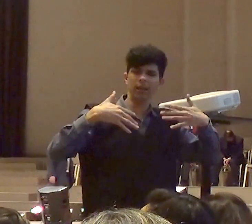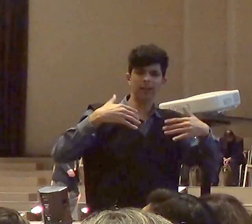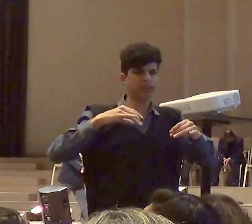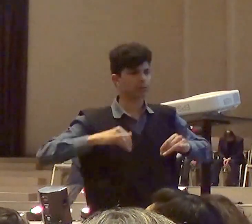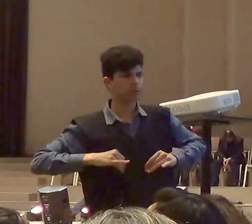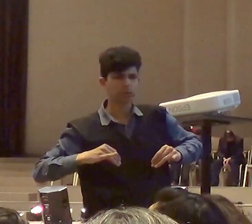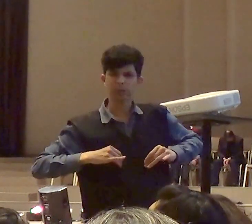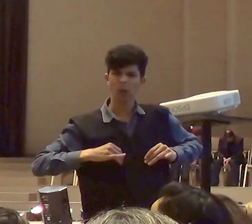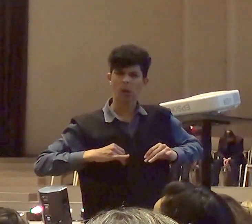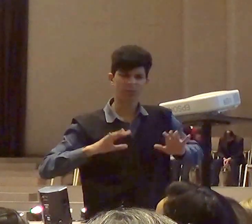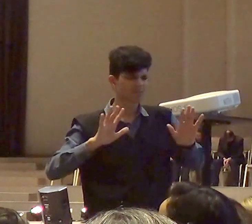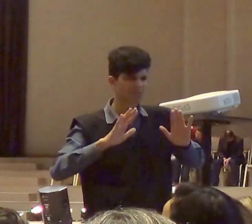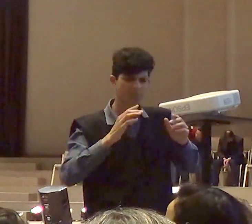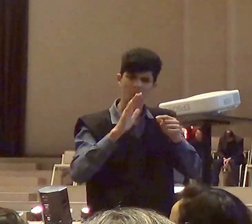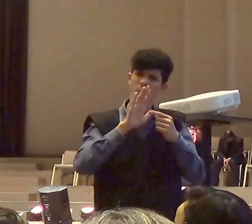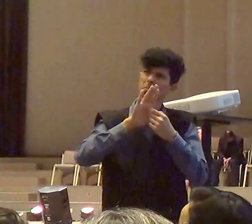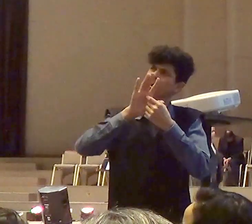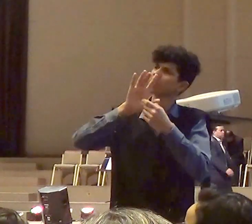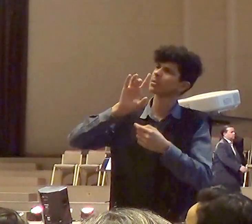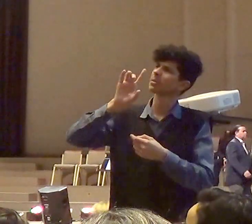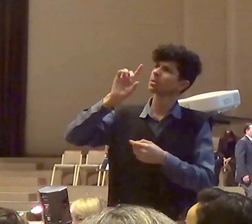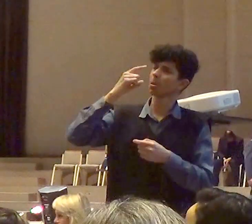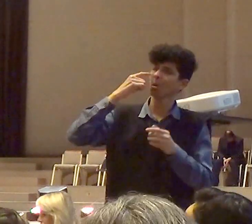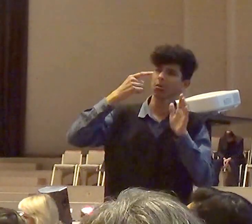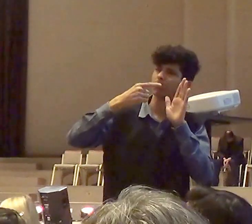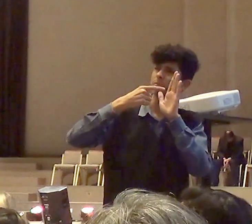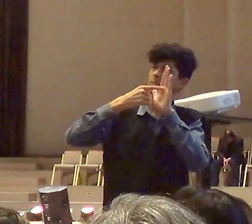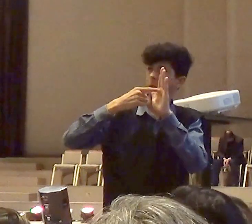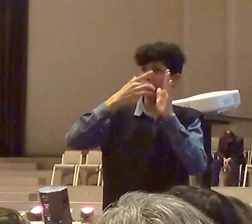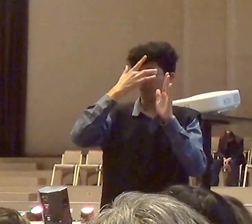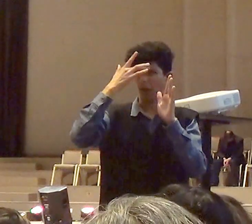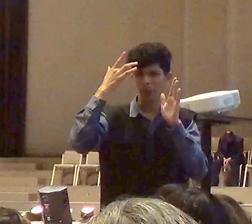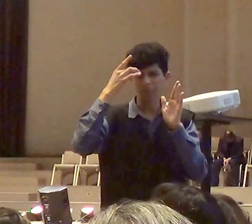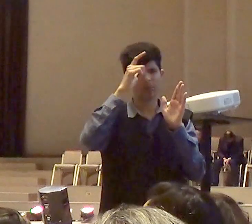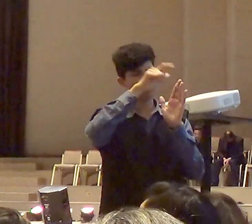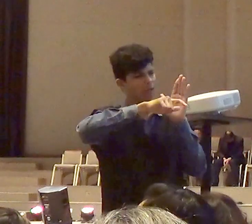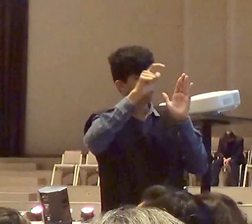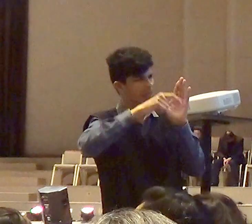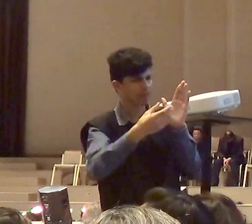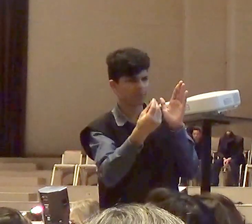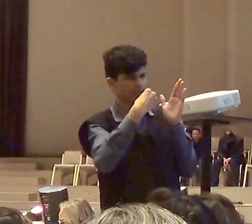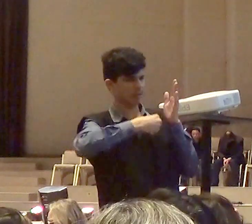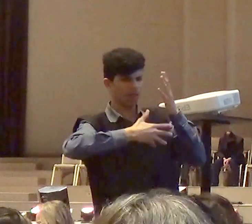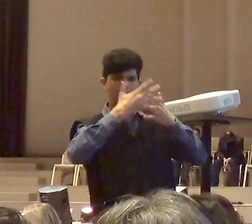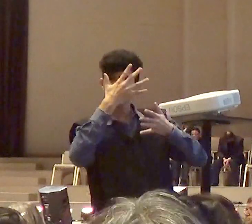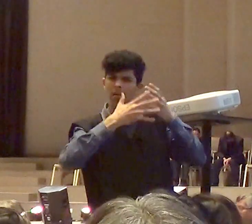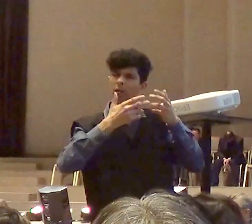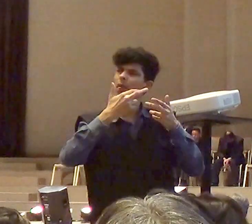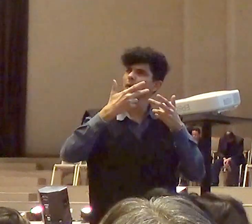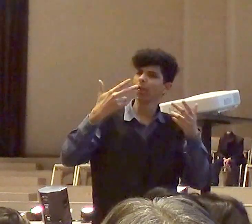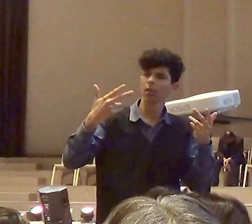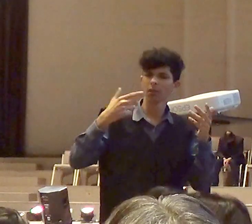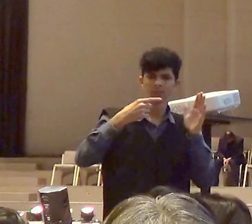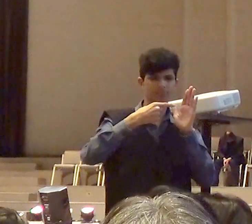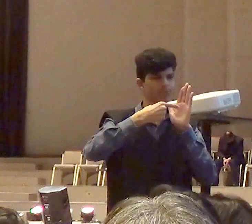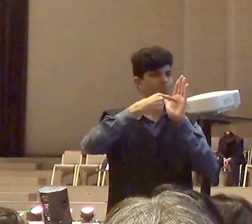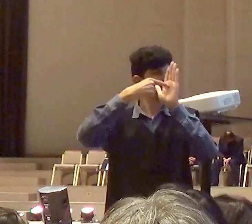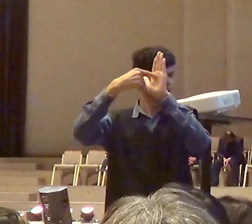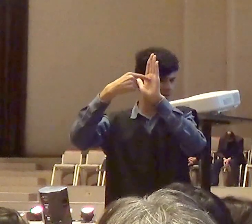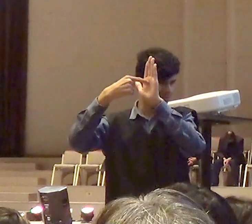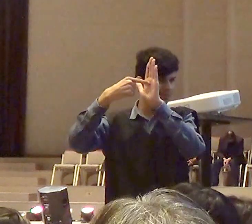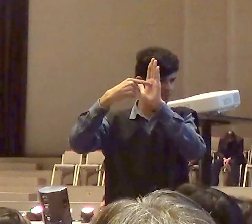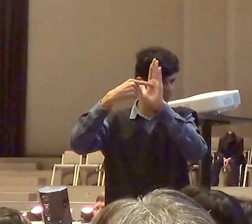fala para o senhor o que é que você tá entregando tem um monte de promissória que tá guardado no